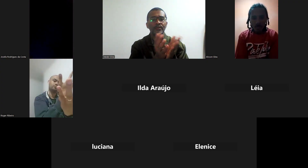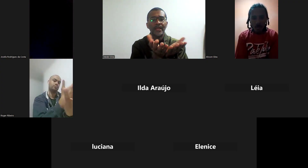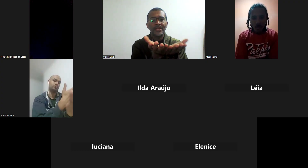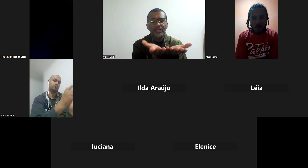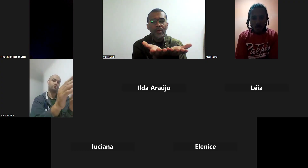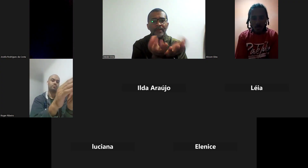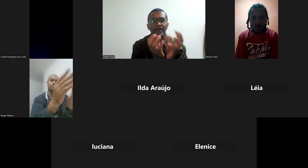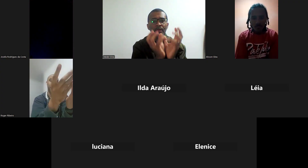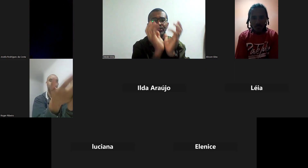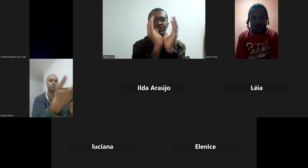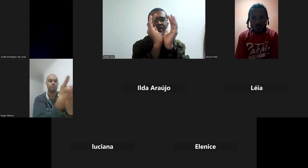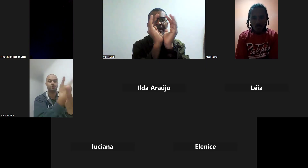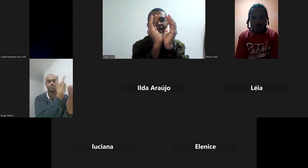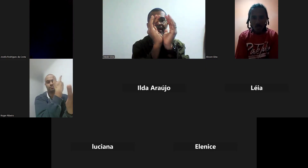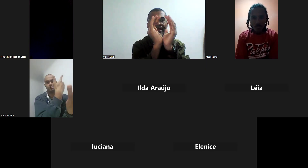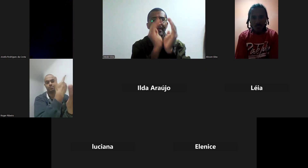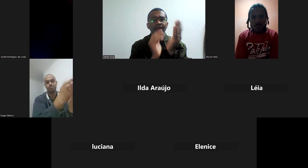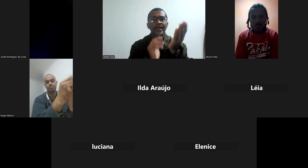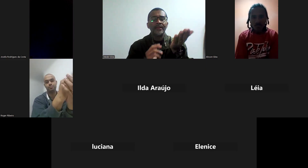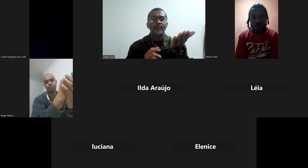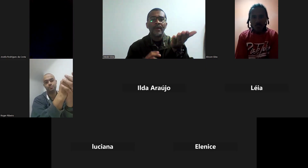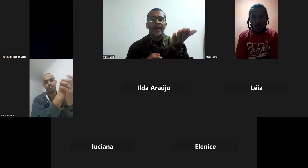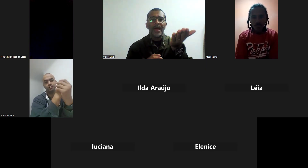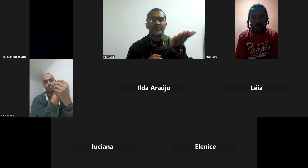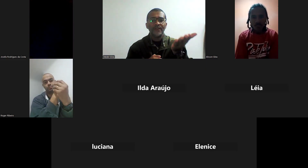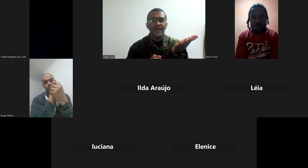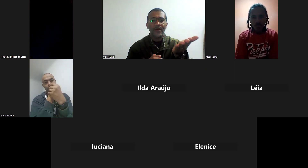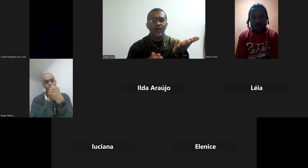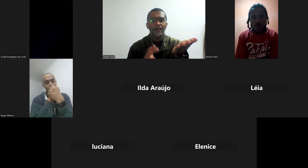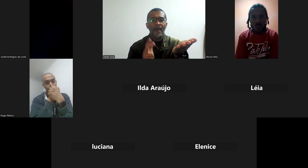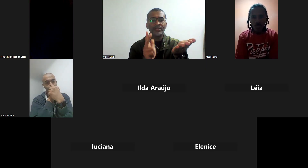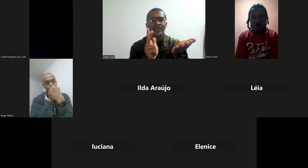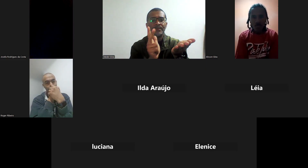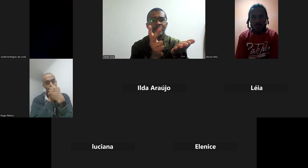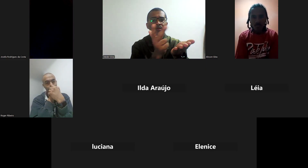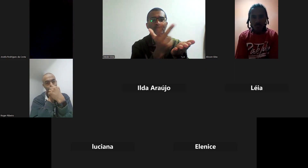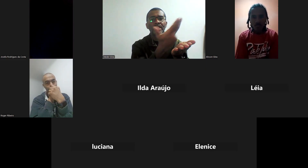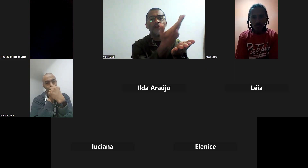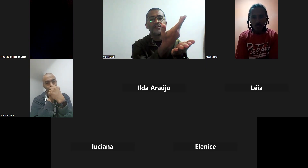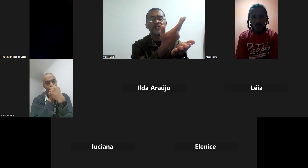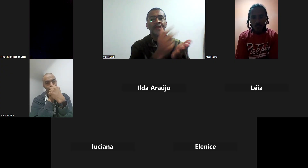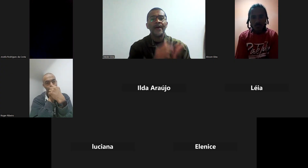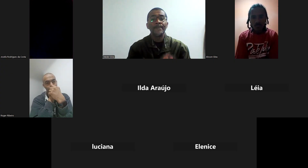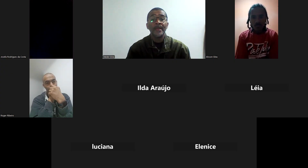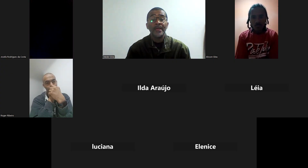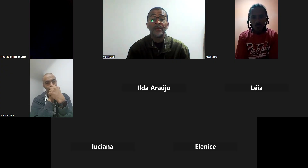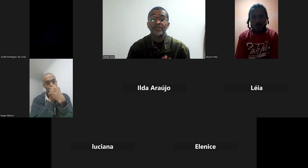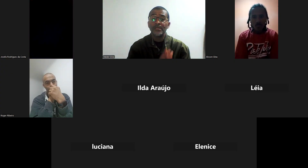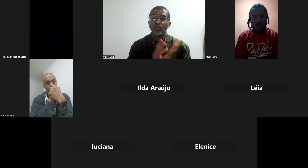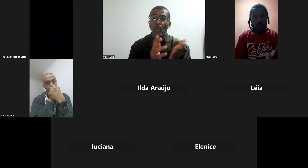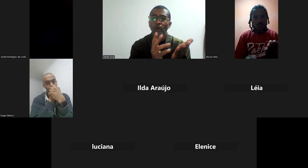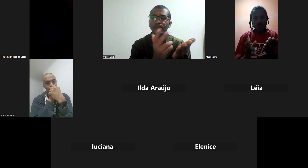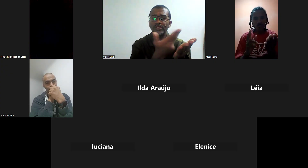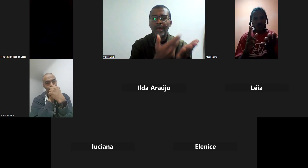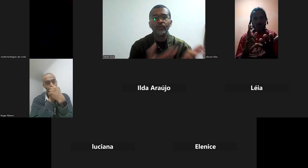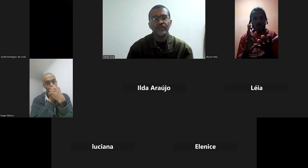Você vê o símbolo da igreja, tem uma Bíblia e tem uma chama lá, não é? Então, aí você vai ver agora a parte da Bíblia e o sinal fazendo, tá? Então, esse é